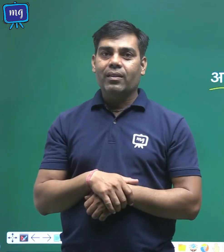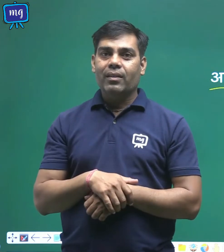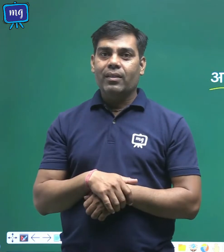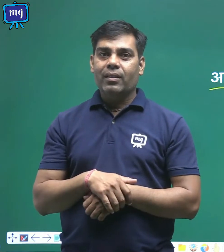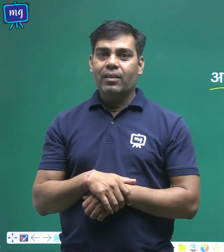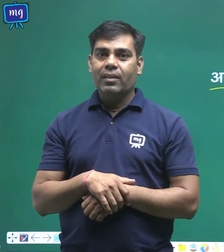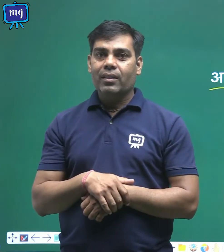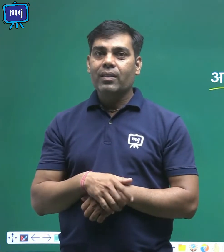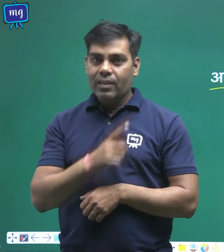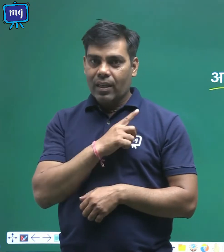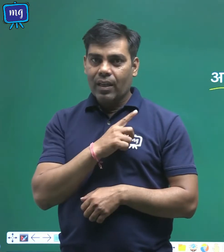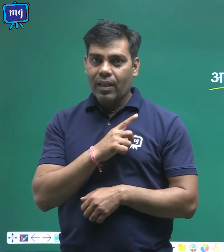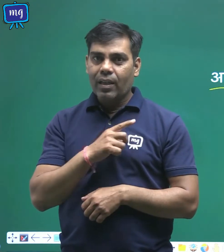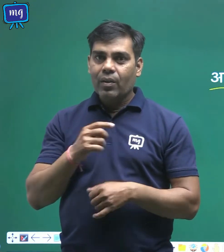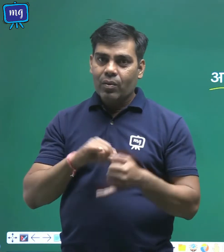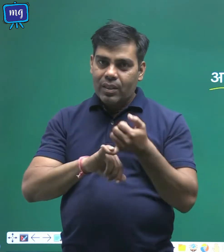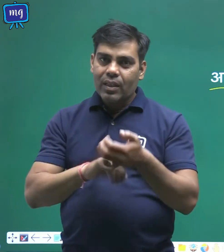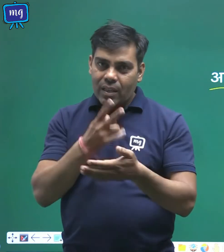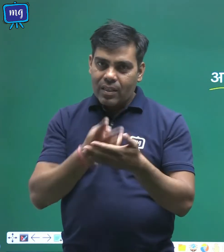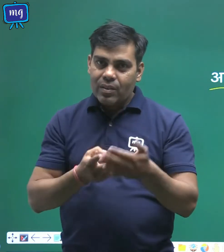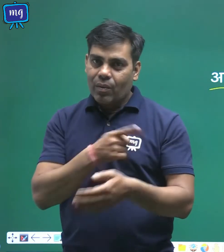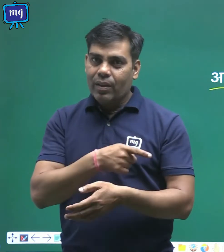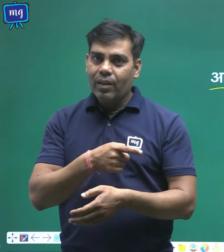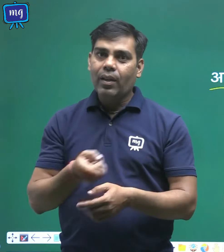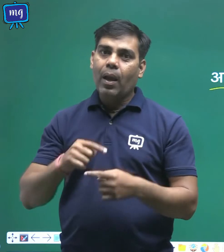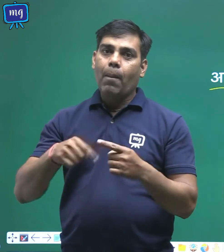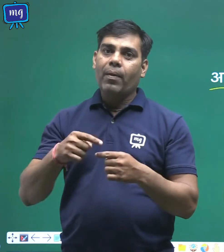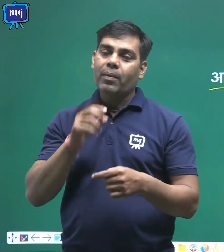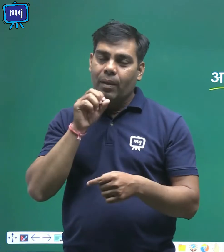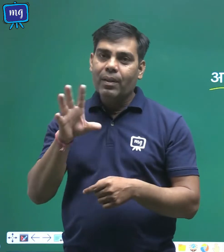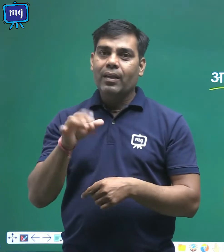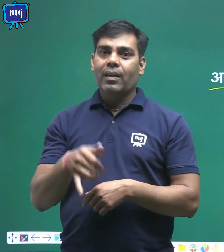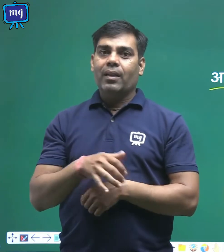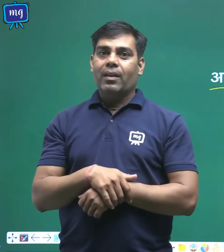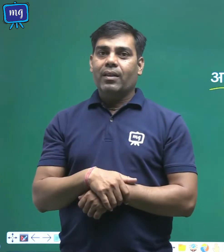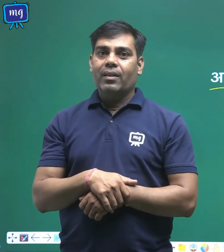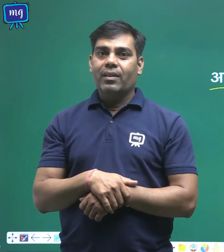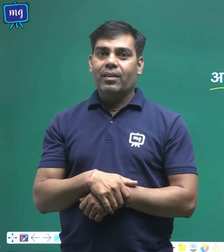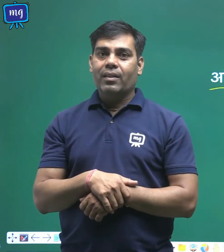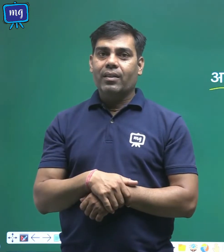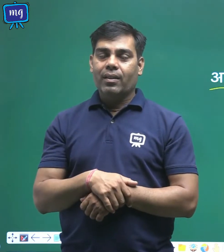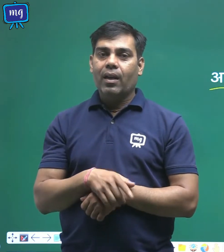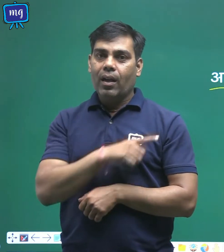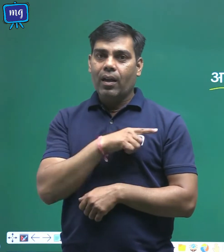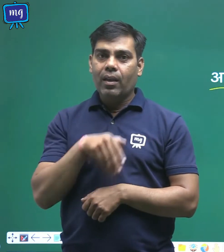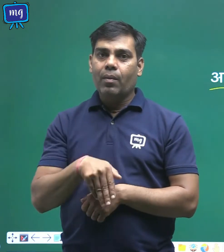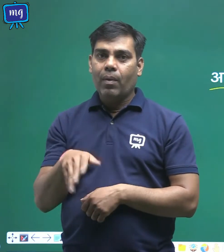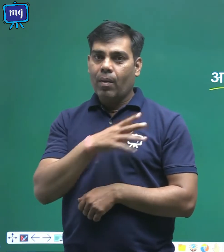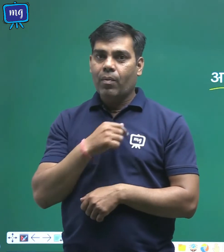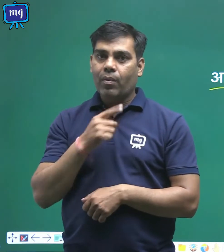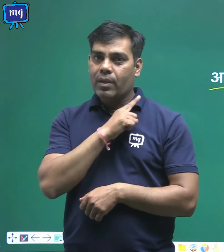इसकी यह कहानी है। आज हम आपको इस पाठ के माध्यम